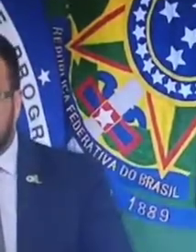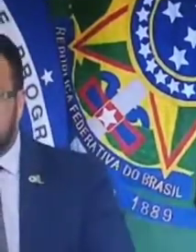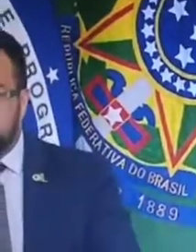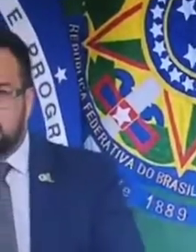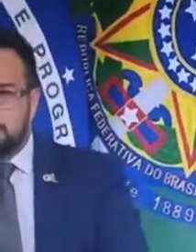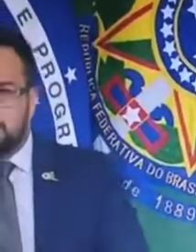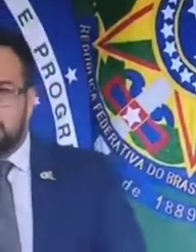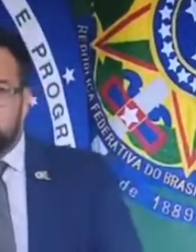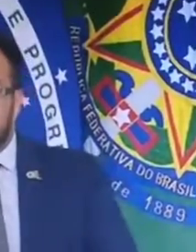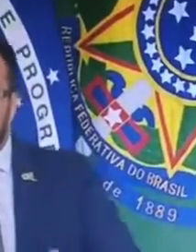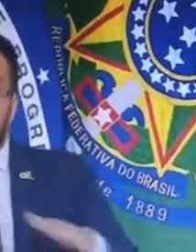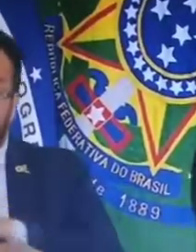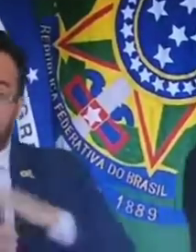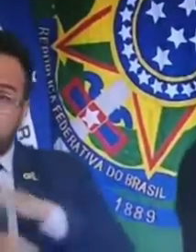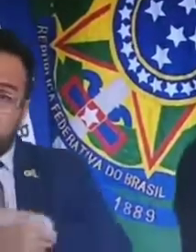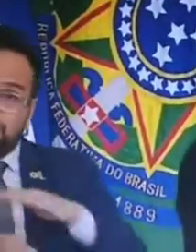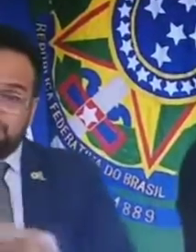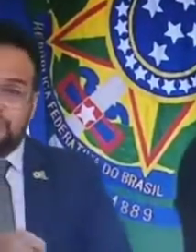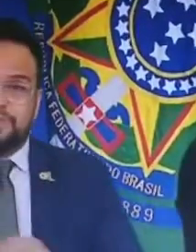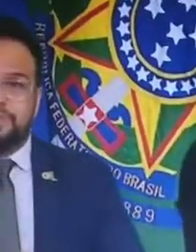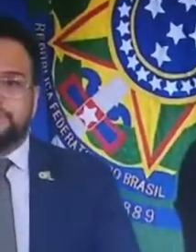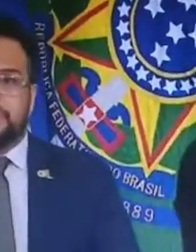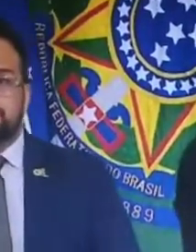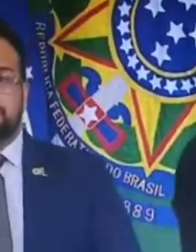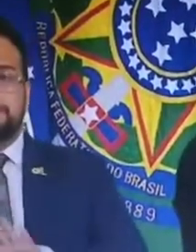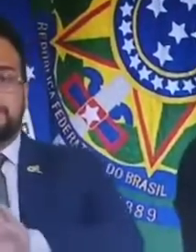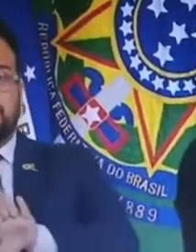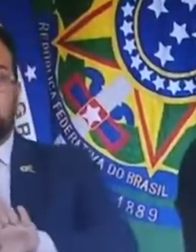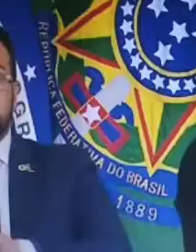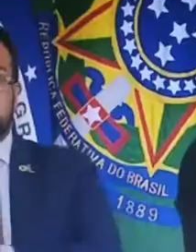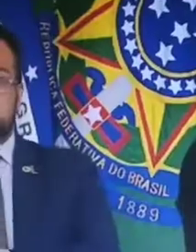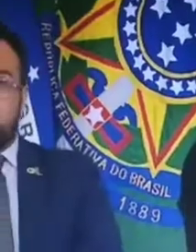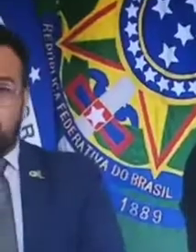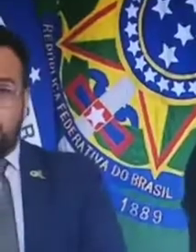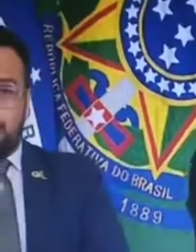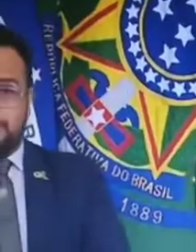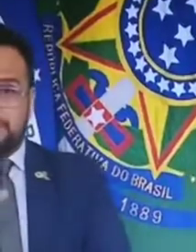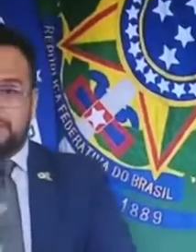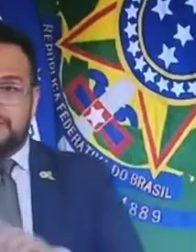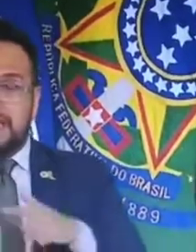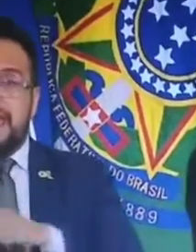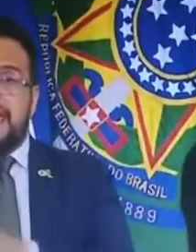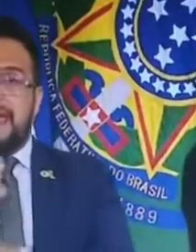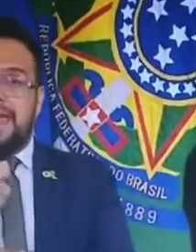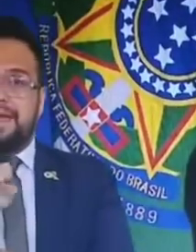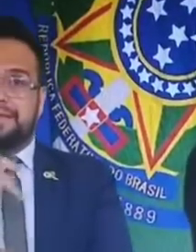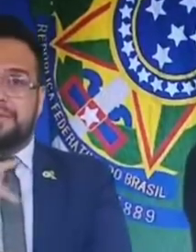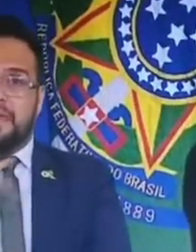Agora há pouco tive o 02 do Serviço Patrimônio da União, o SPU.